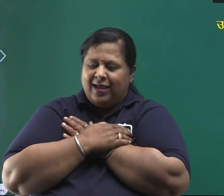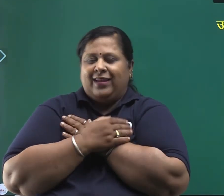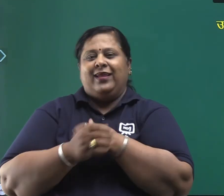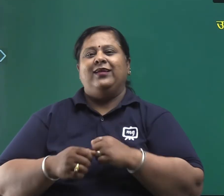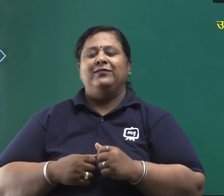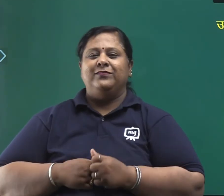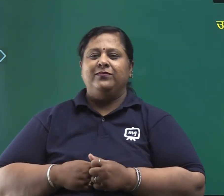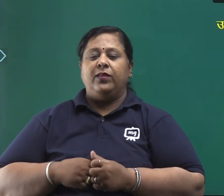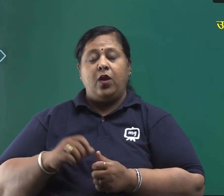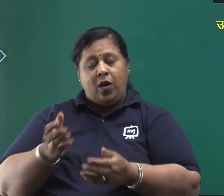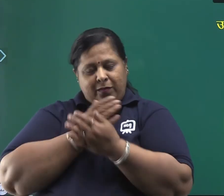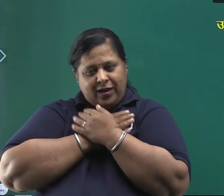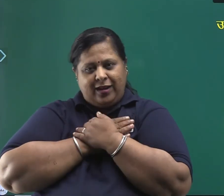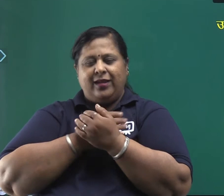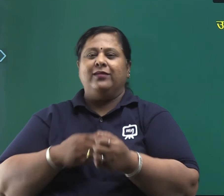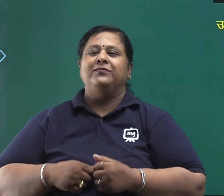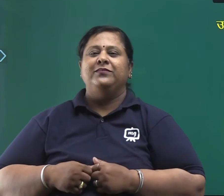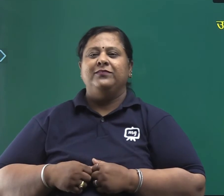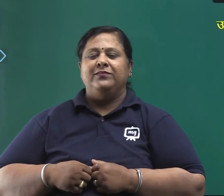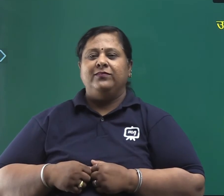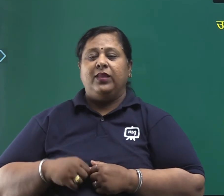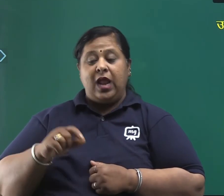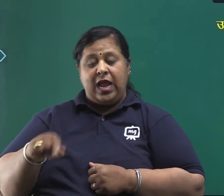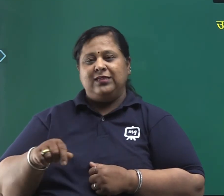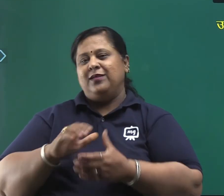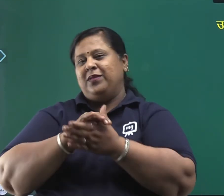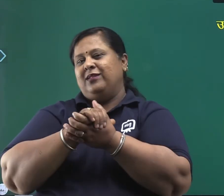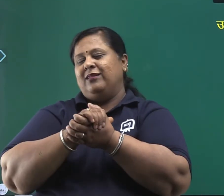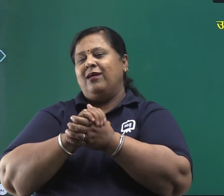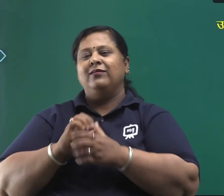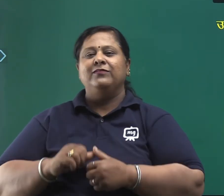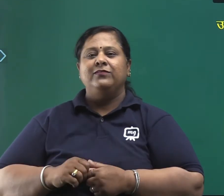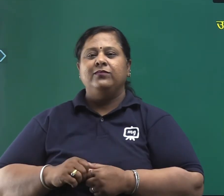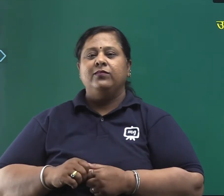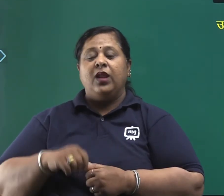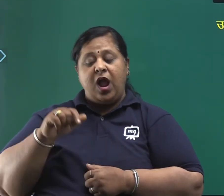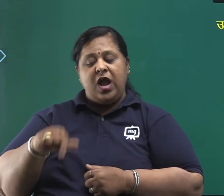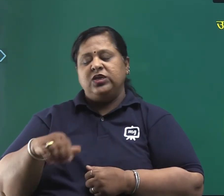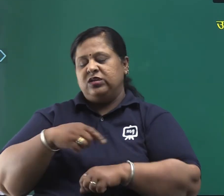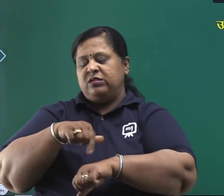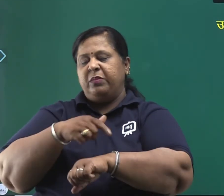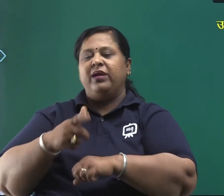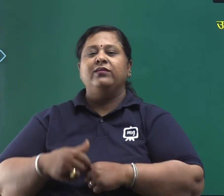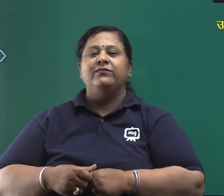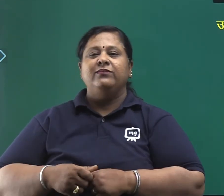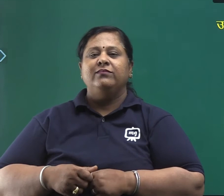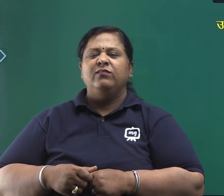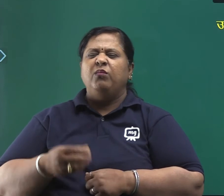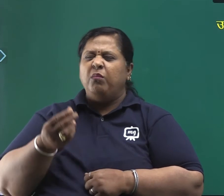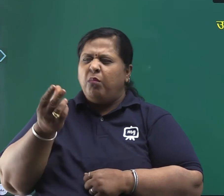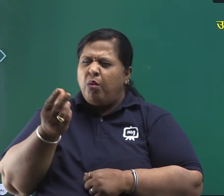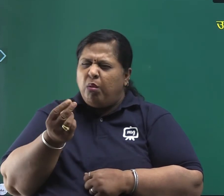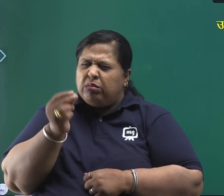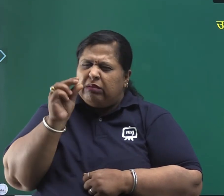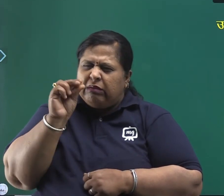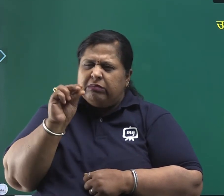हैं और मिल रहे हैं। ऐसी मित्रता आज के समय में बहुत